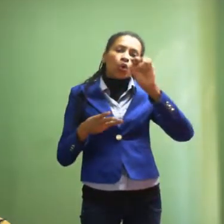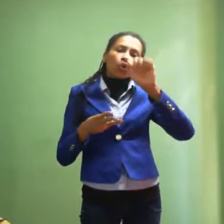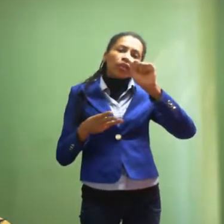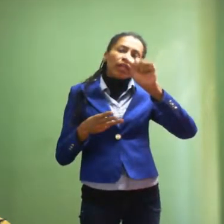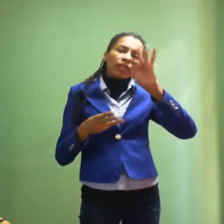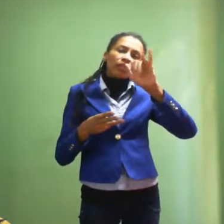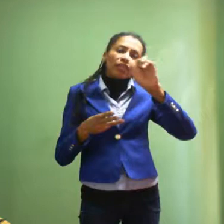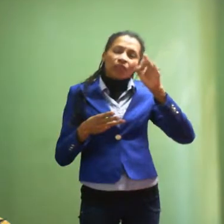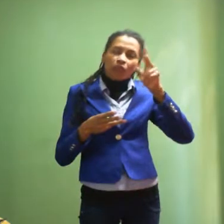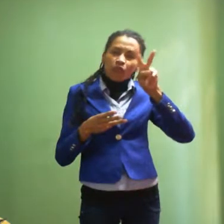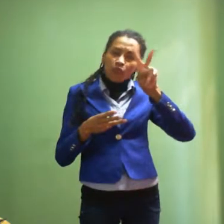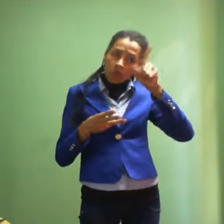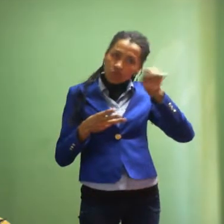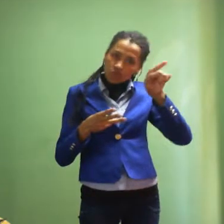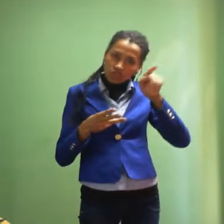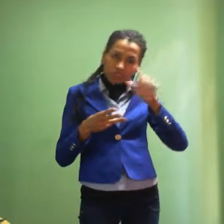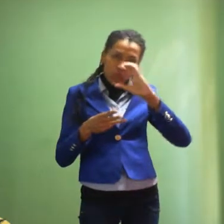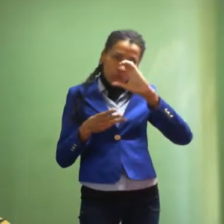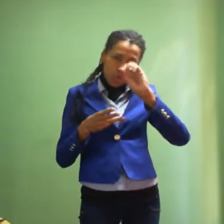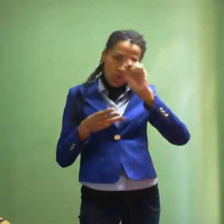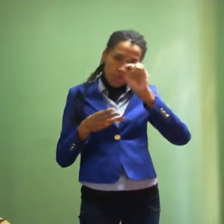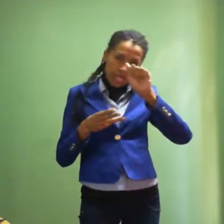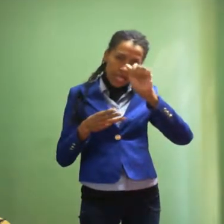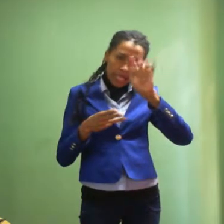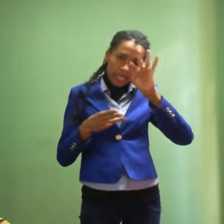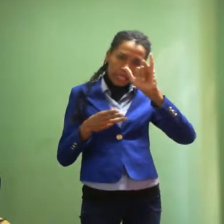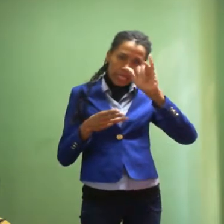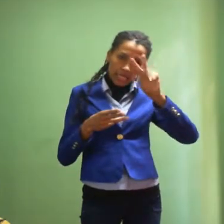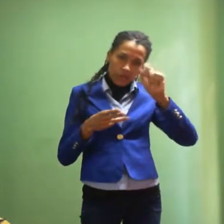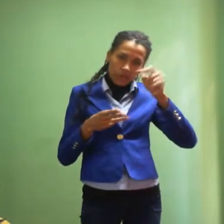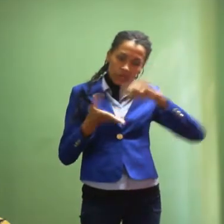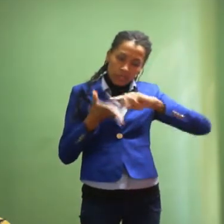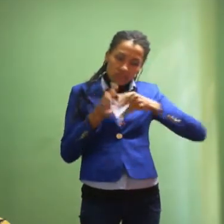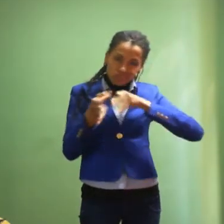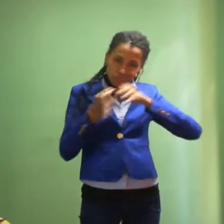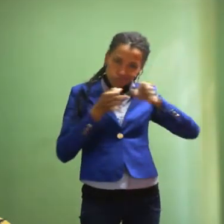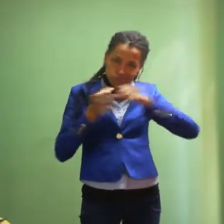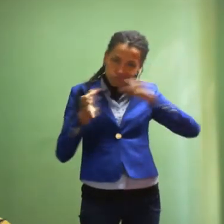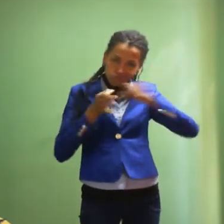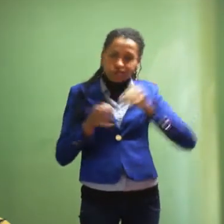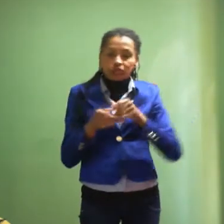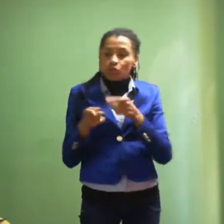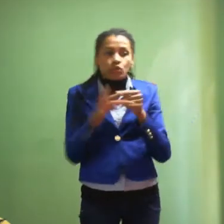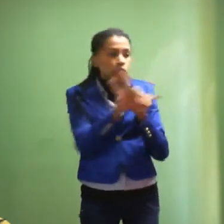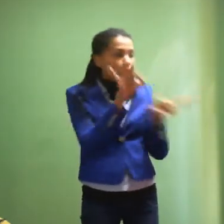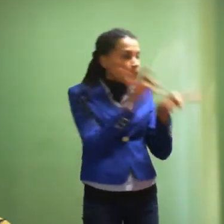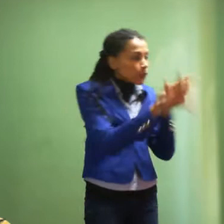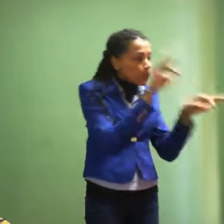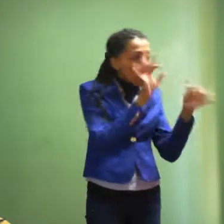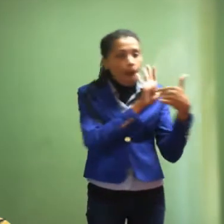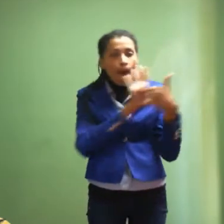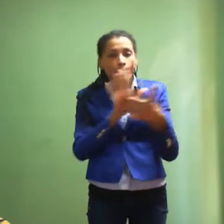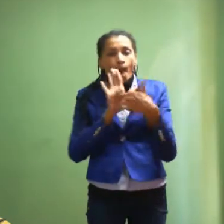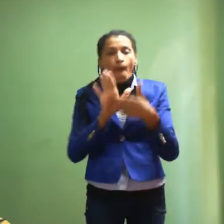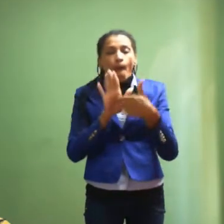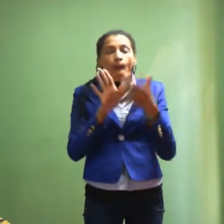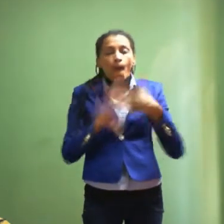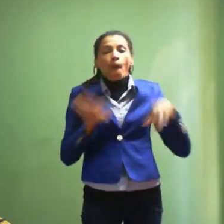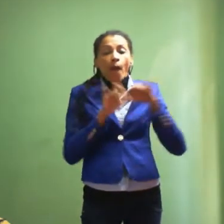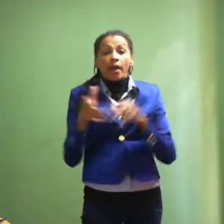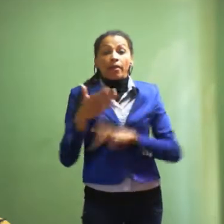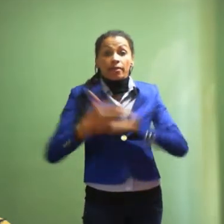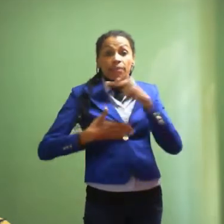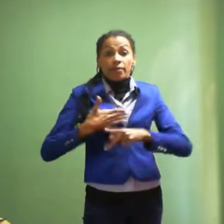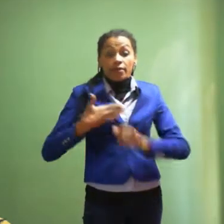de instrucciones, hay diferentes tipos de textos a los que se puede ir y volver permanentemente, y los proyectos pedagógicos dan